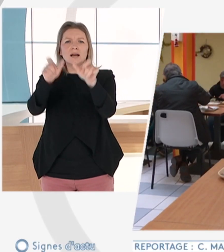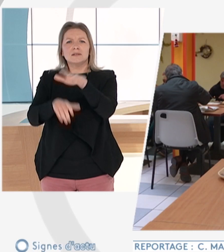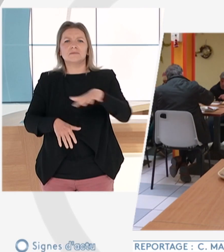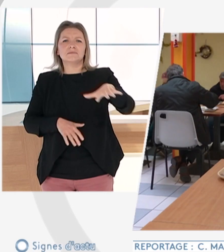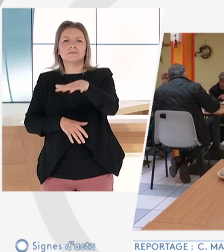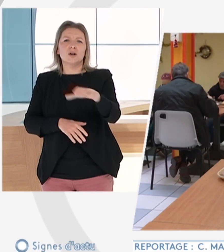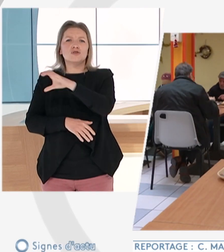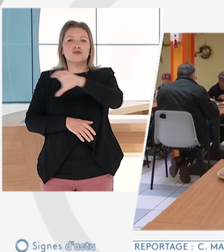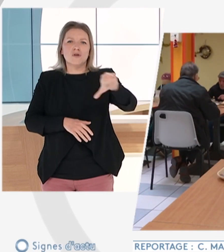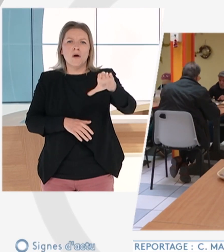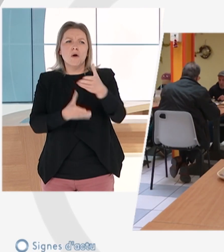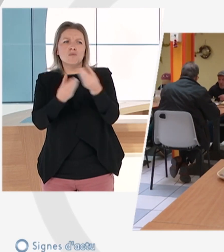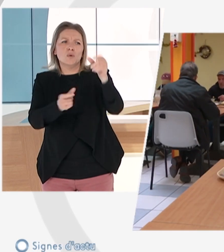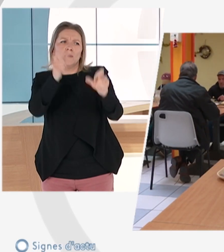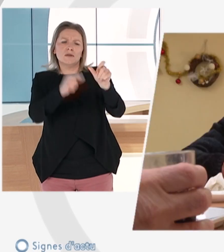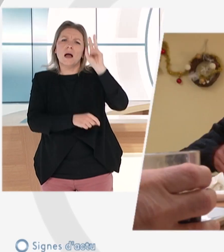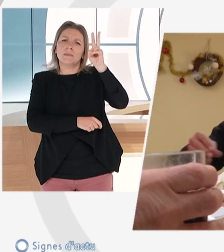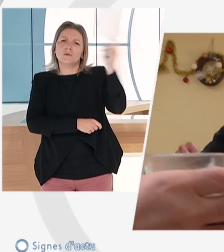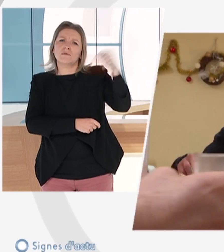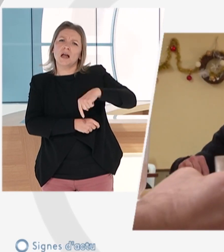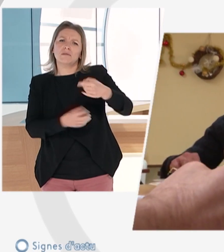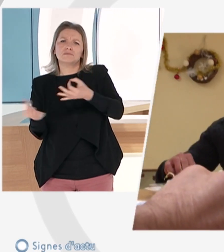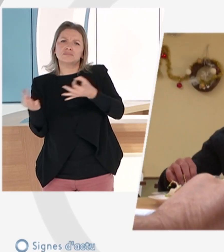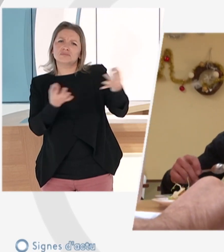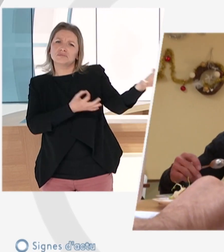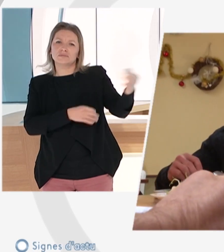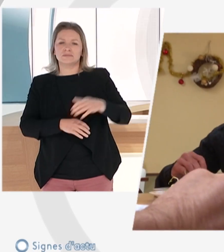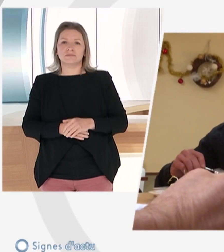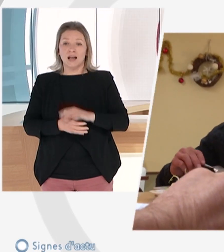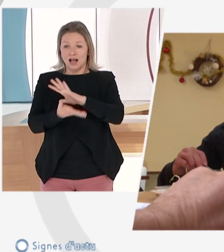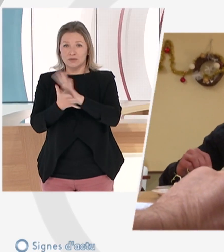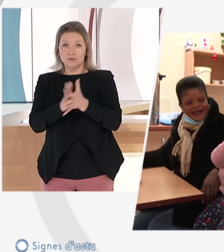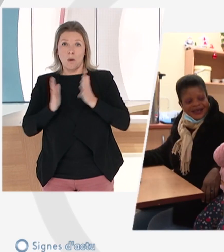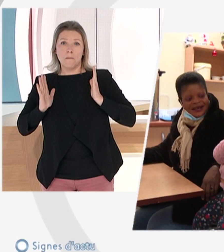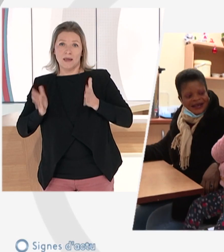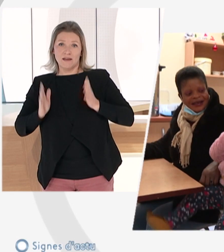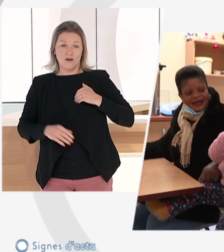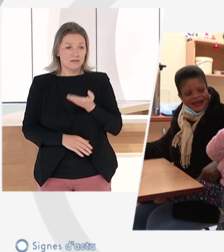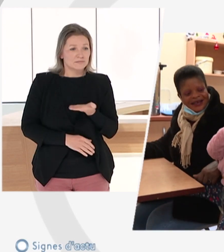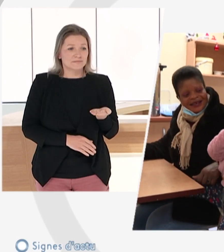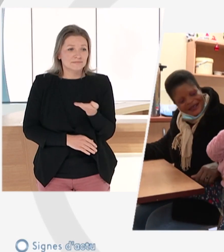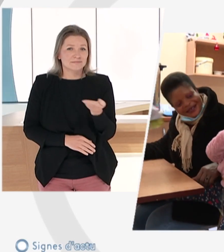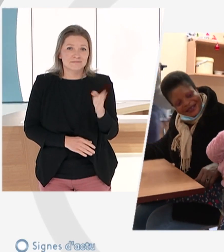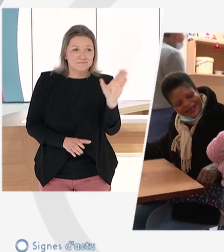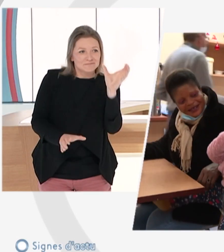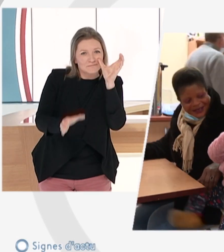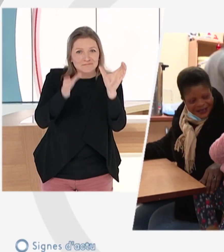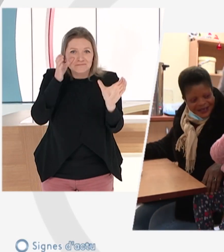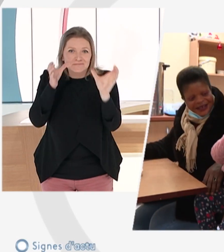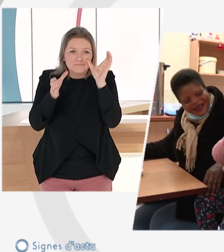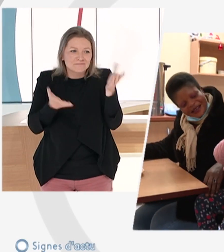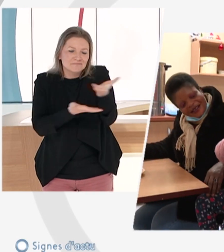personnes, dont beaucoup d'habitués. Les bénévoles de l'association assurent le service, avec une attention pour chacun.